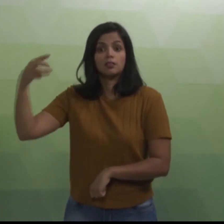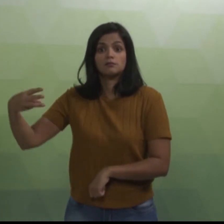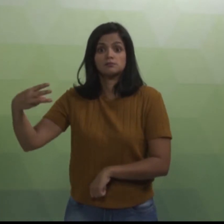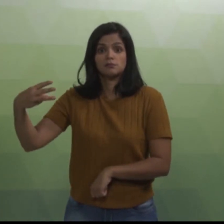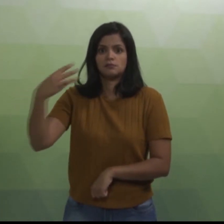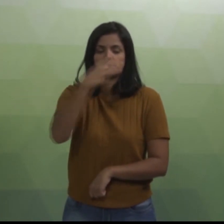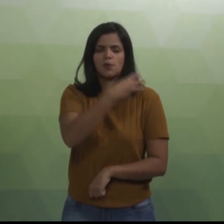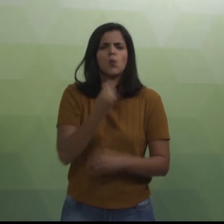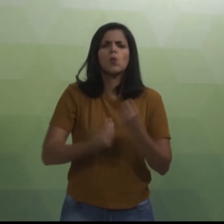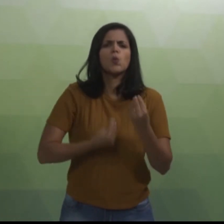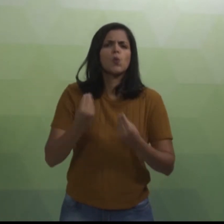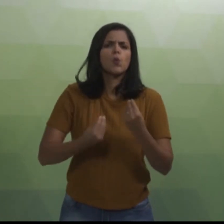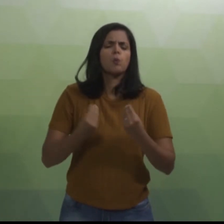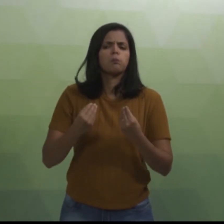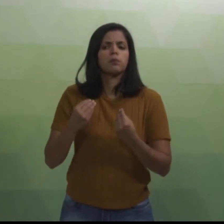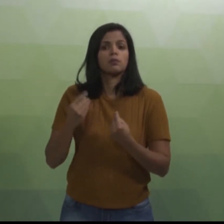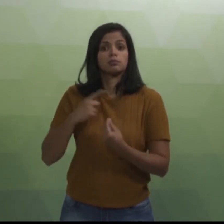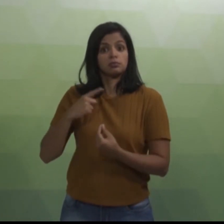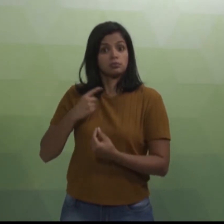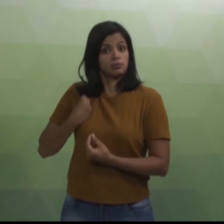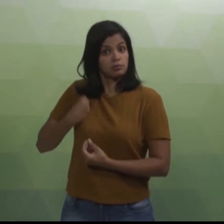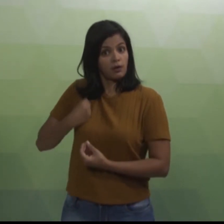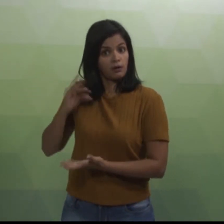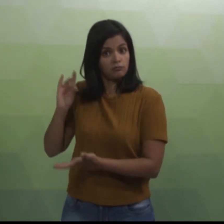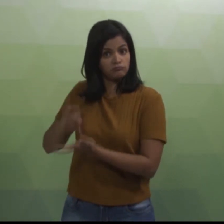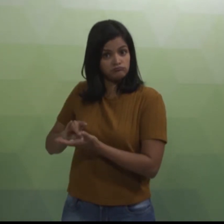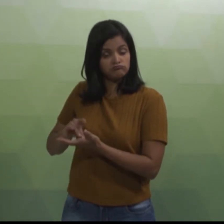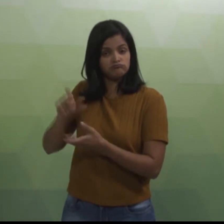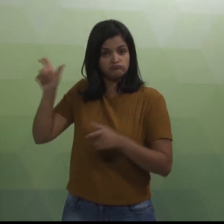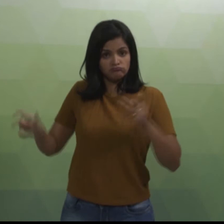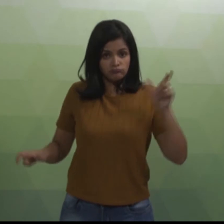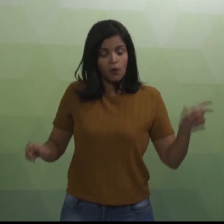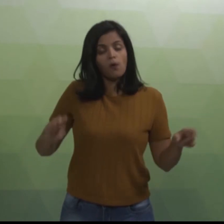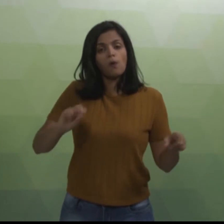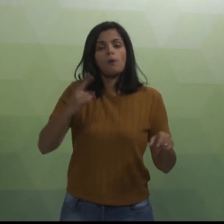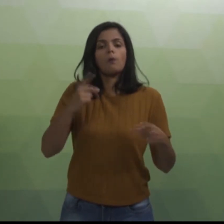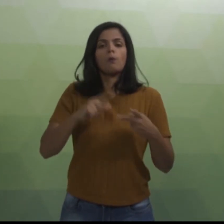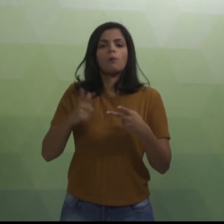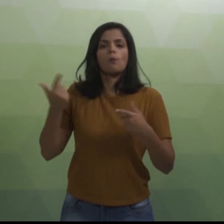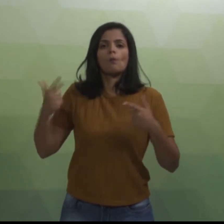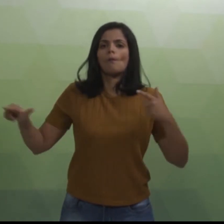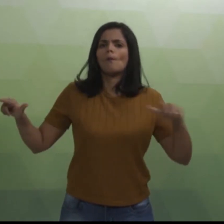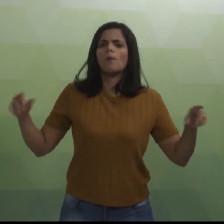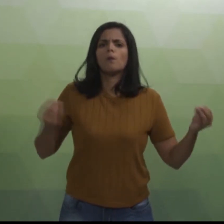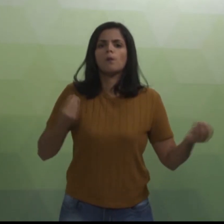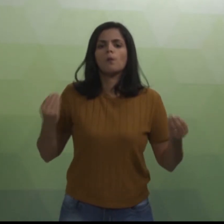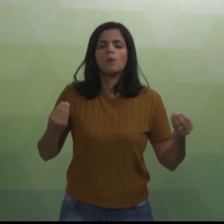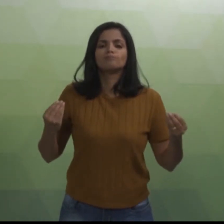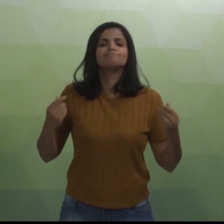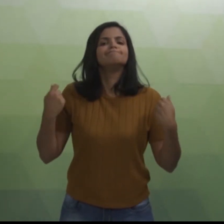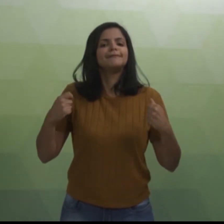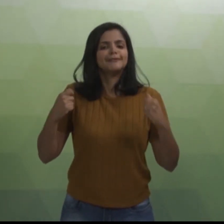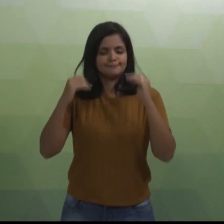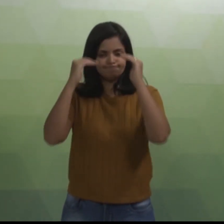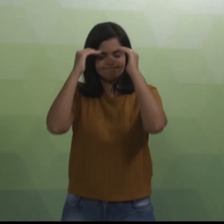segunda pessoa, você. E a terceira, como se dá esse referente? Temos o referente presente ou o